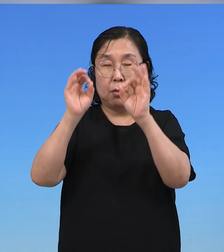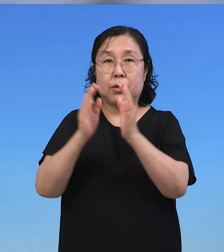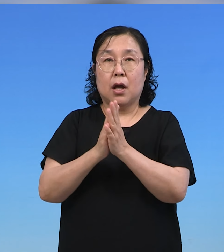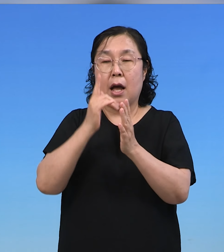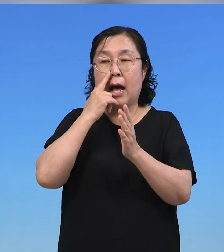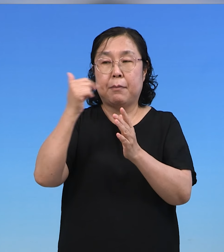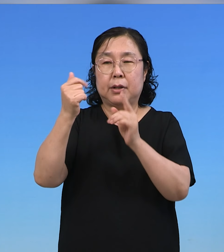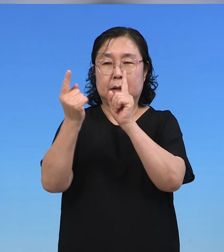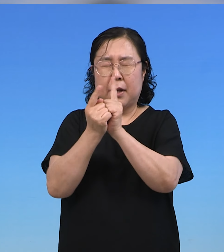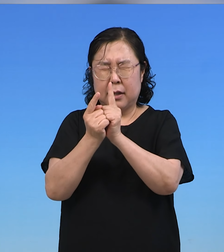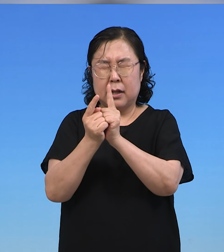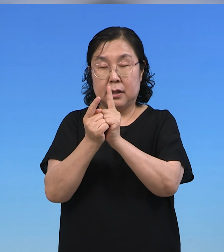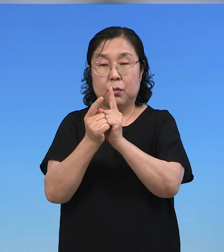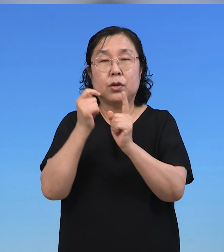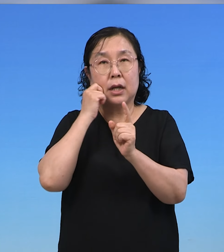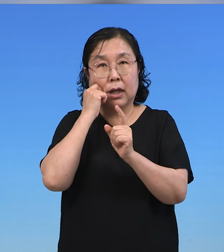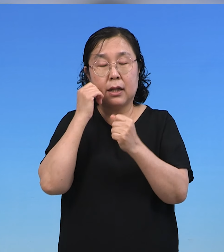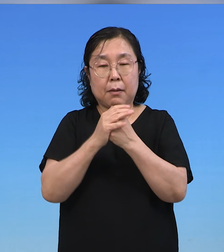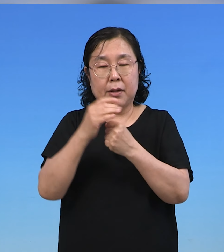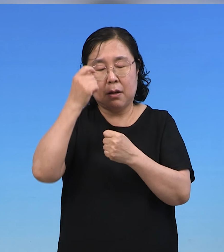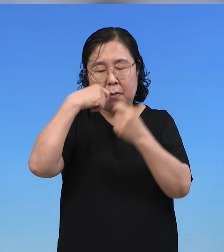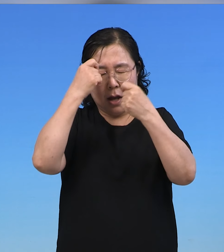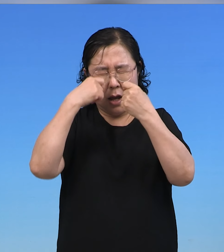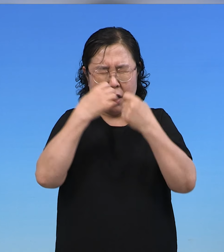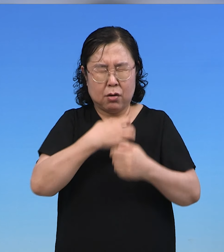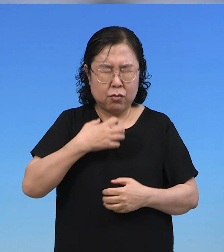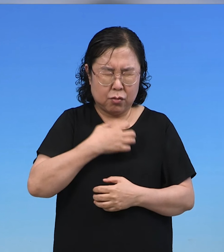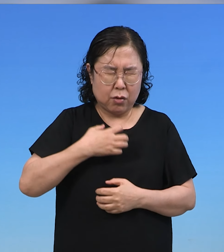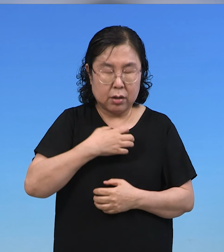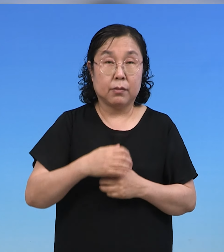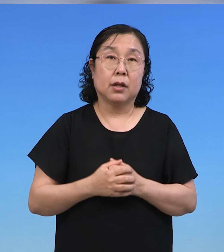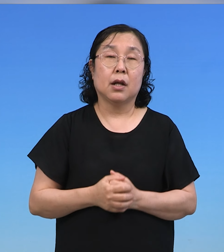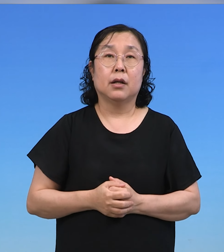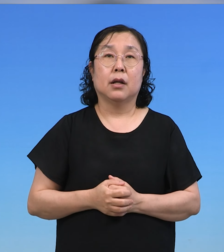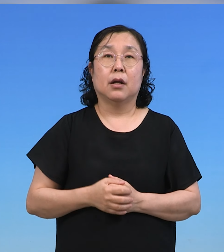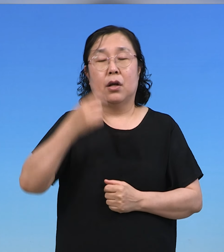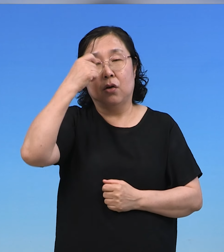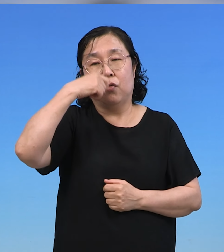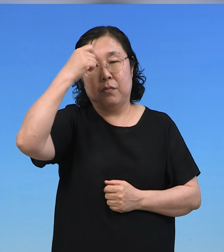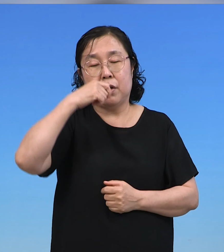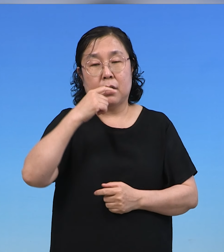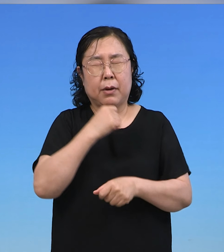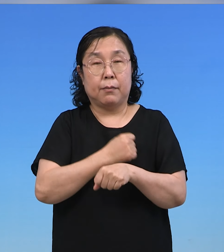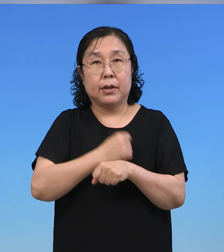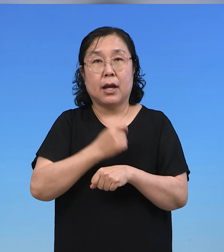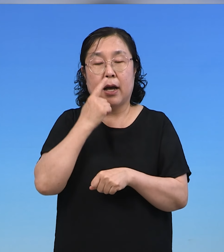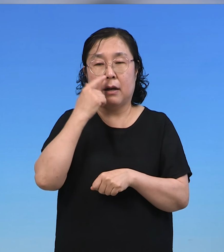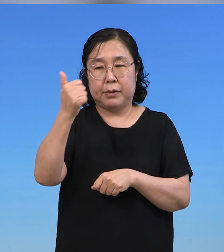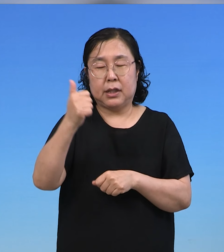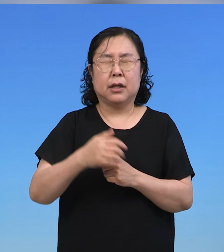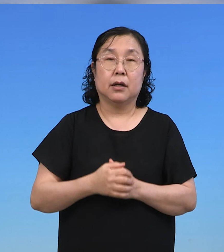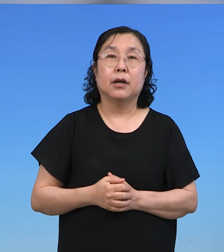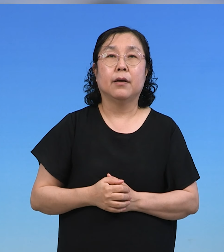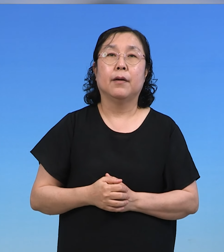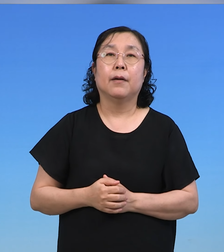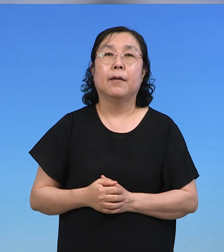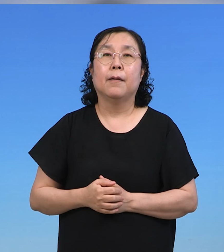자기 아버지를 기억하면서 이 대사 뭐 유명한 대사 아시죠? 울면서 이런 이야기를 합니다.